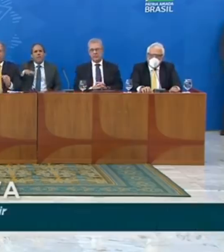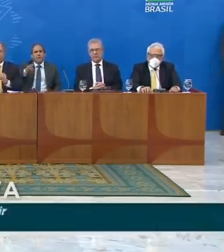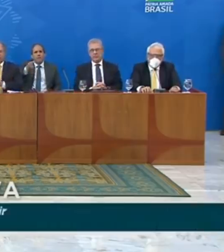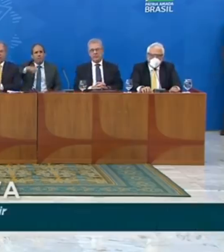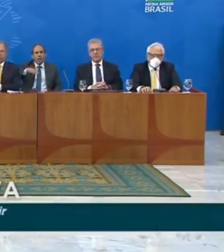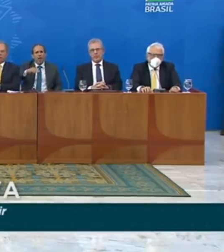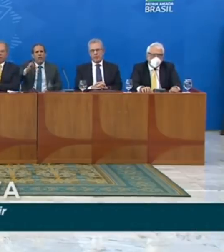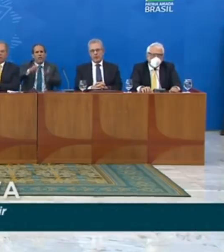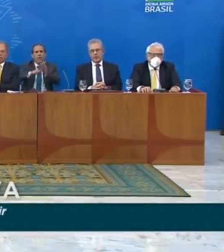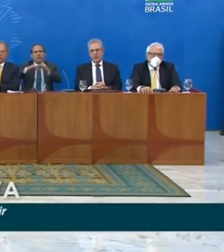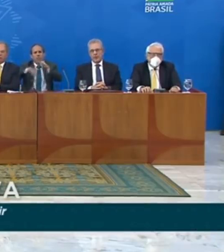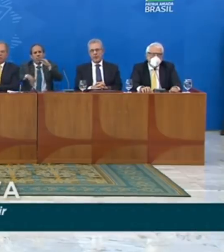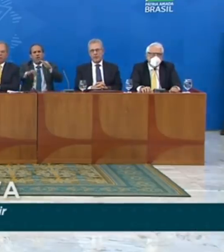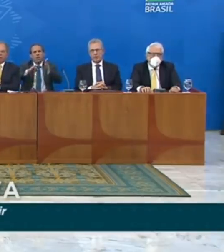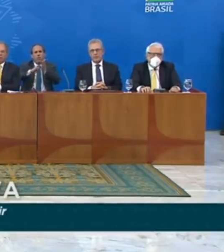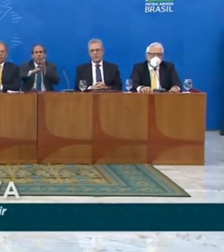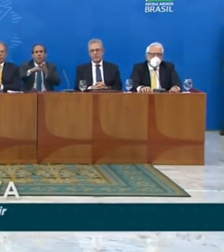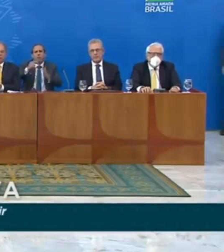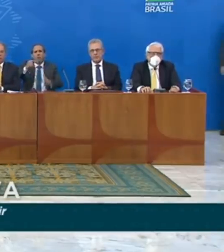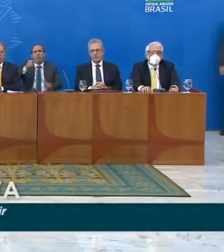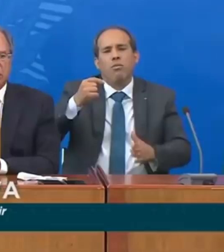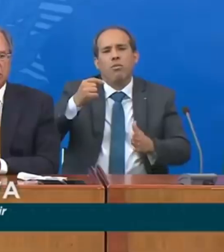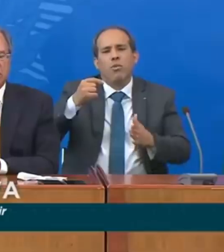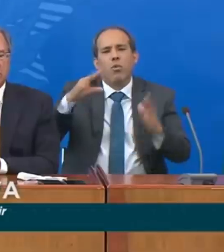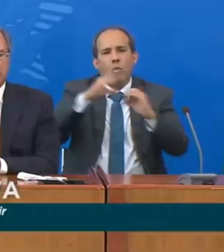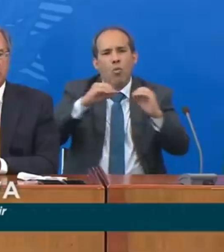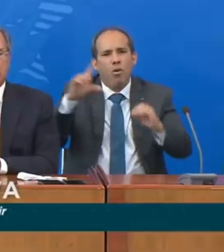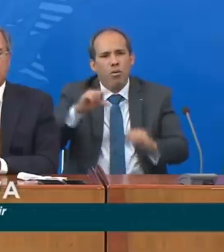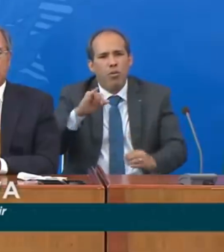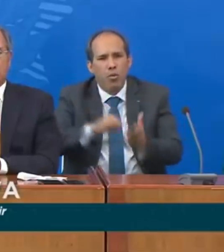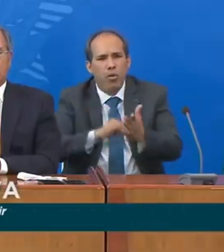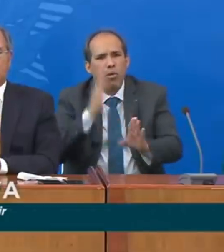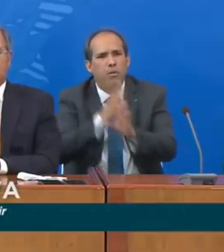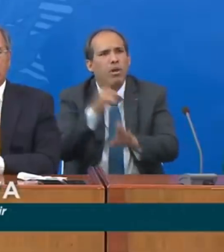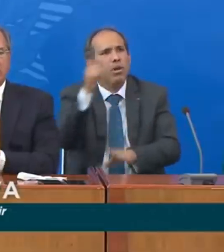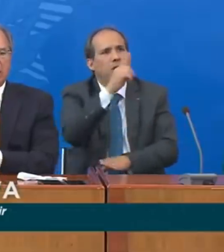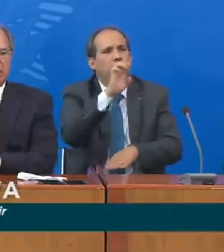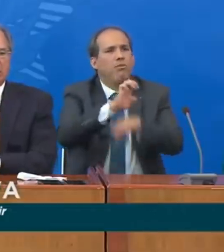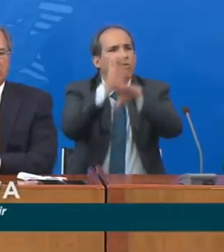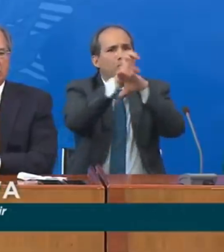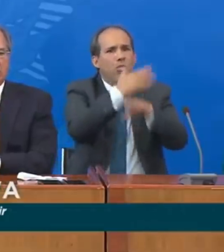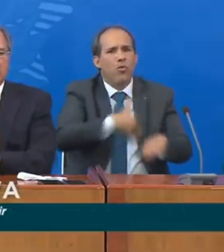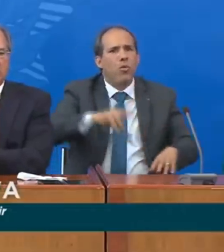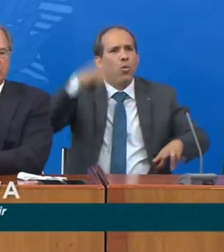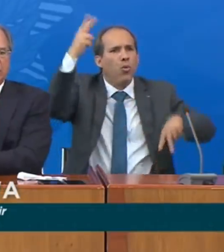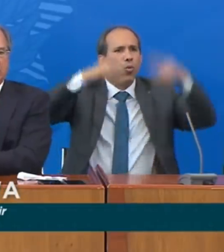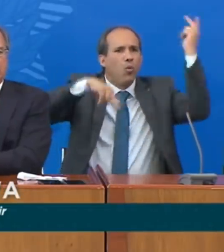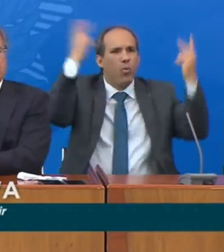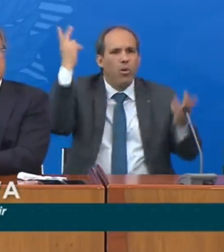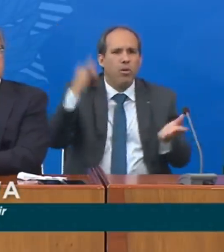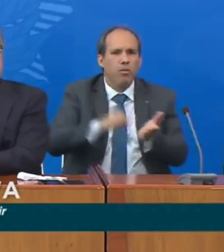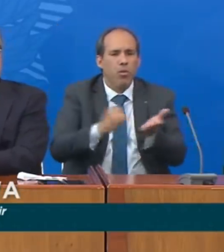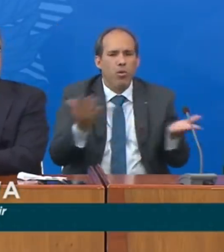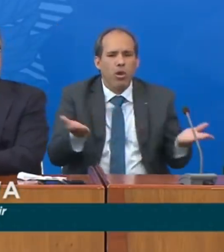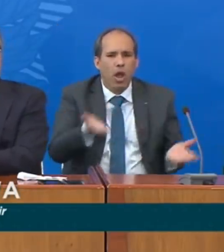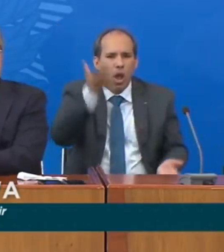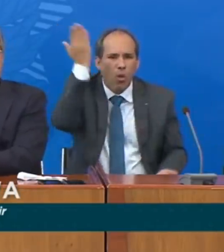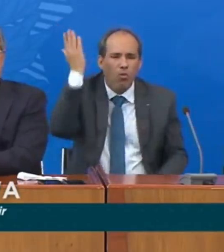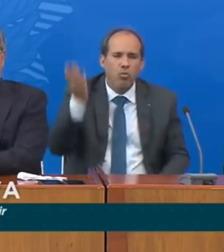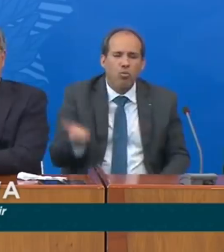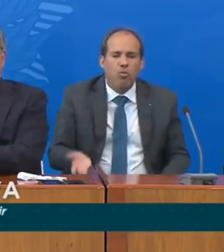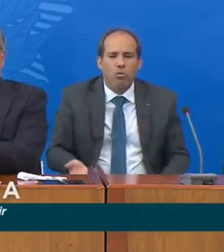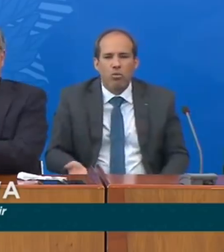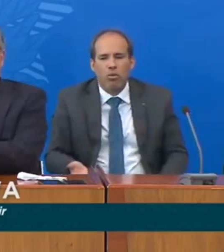Então, isso, estudado com o nosso ministro Levi, é um encaminhamento que eles estão pensando fazer, dizendo o seguinte,